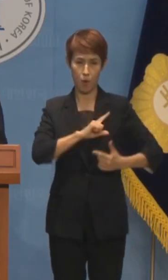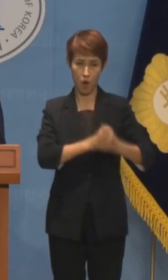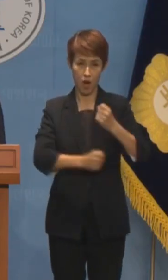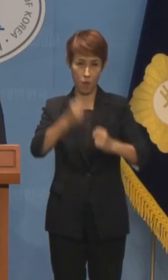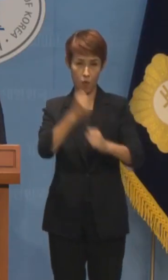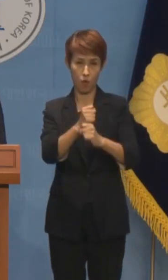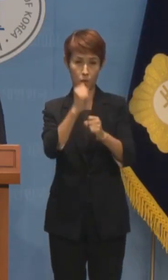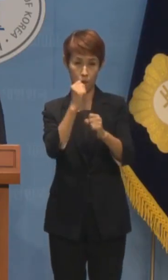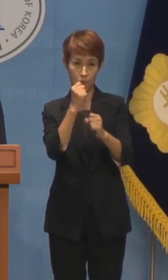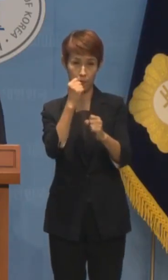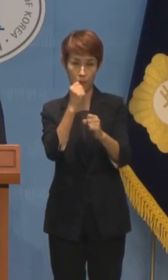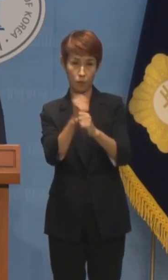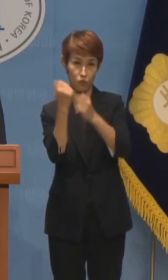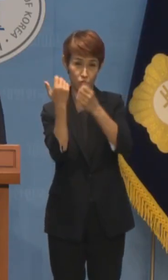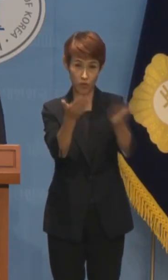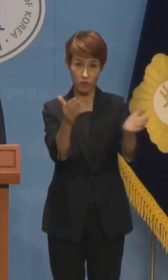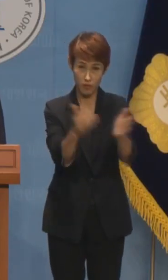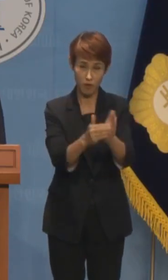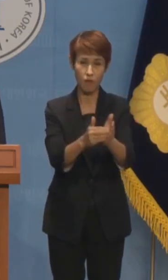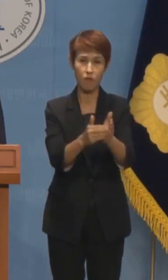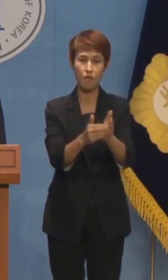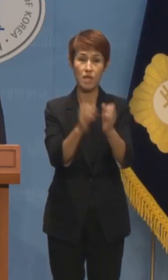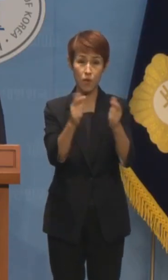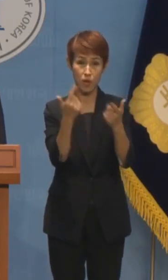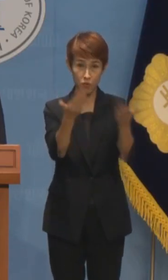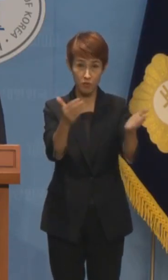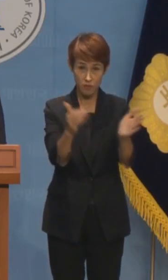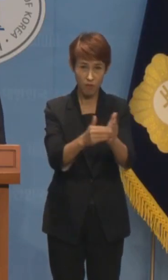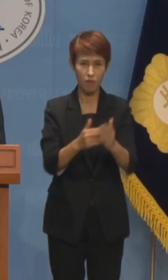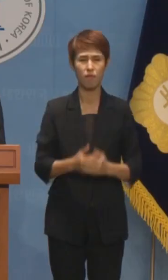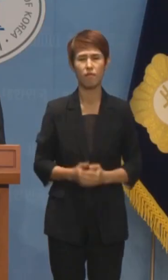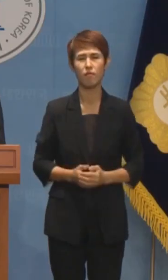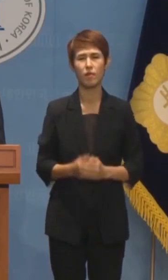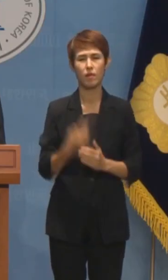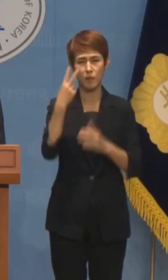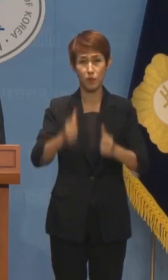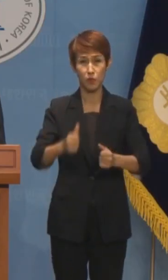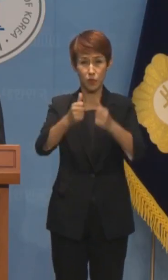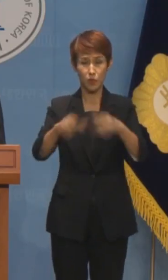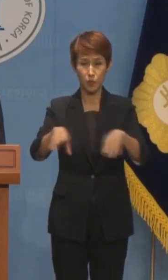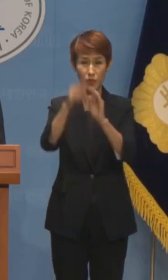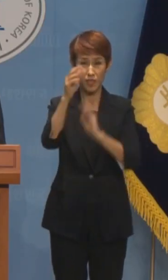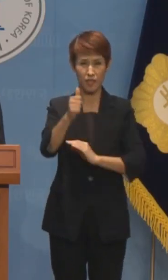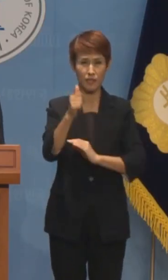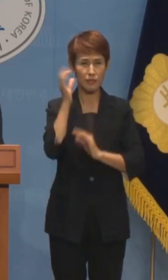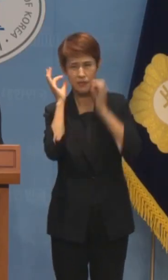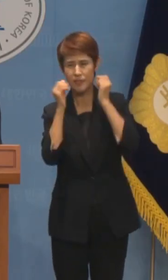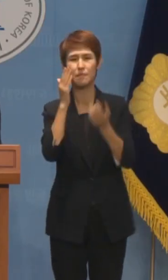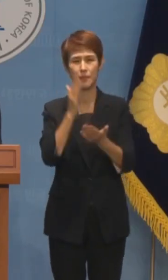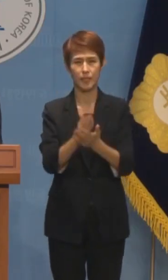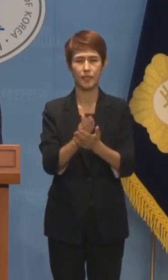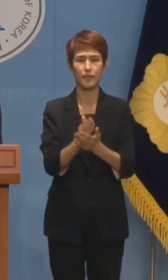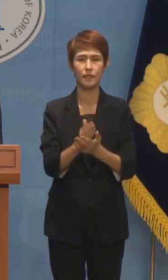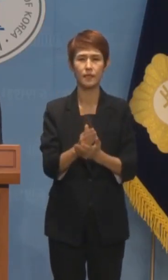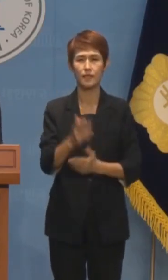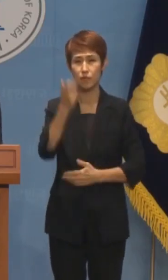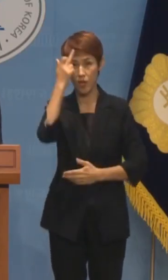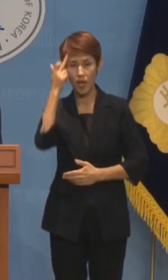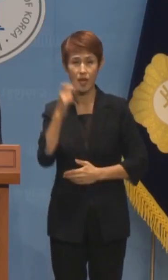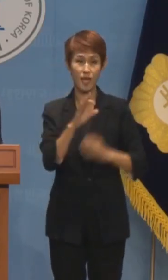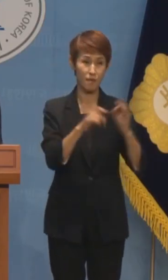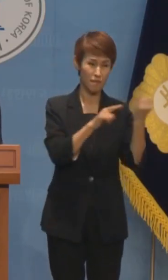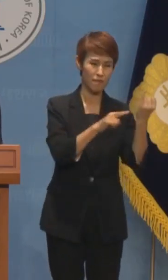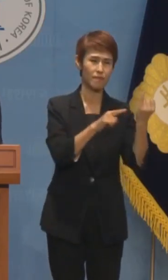열어줬으니 심우정 총장은 좌고우면하지 말고 김건희, 최재형 이 두 사람을 기소하기